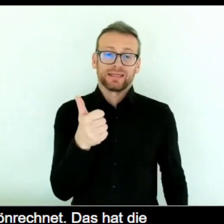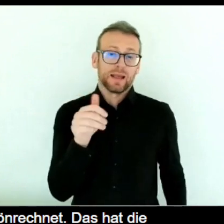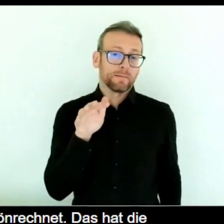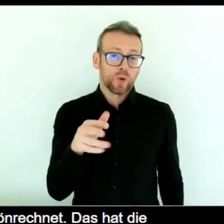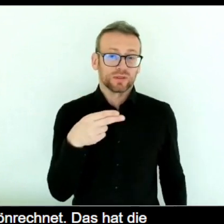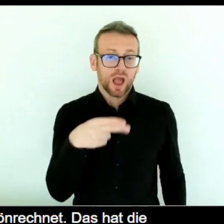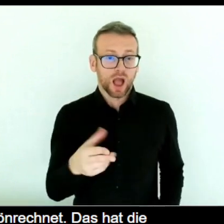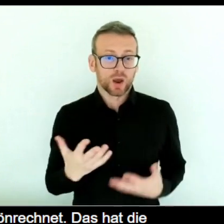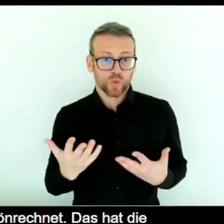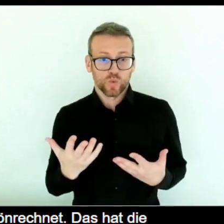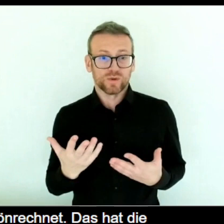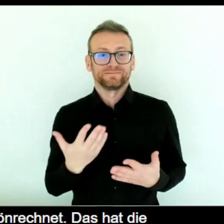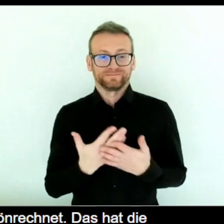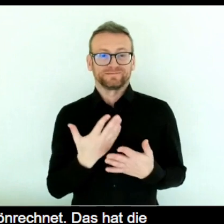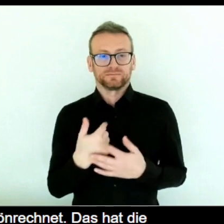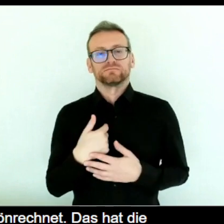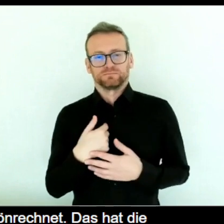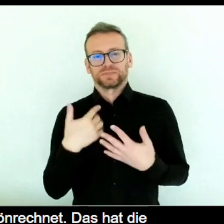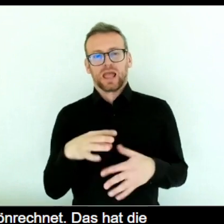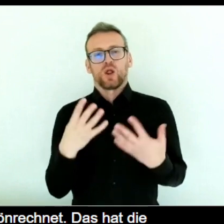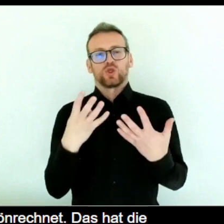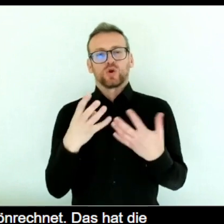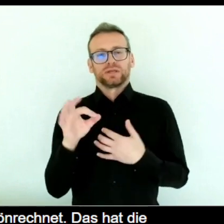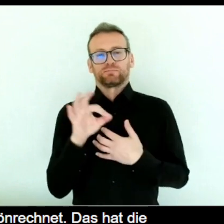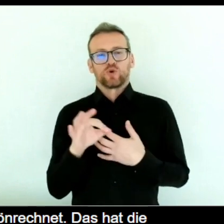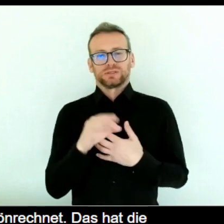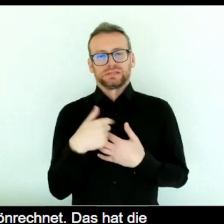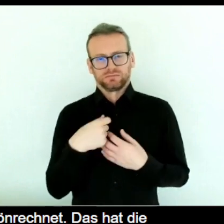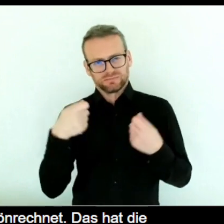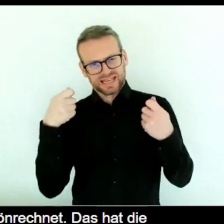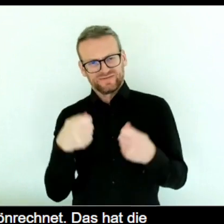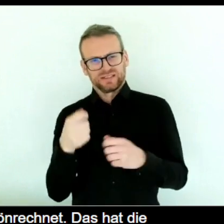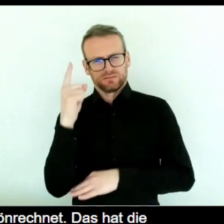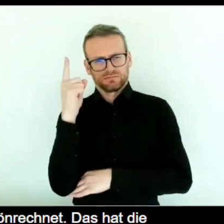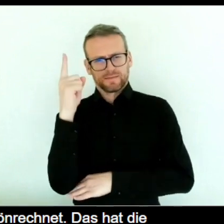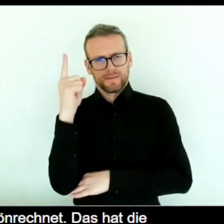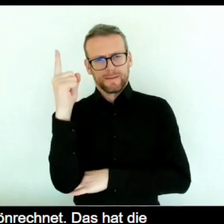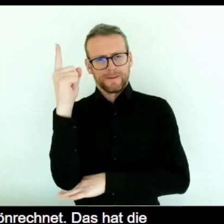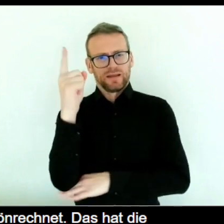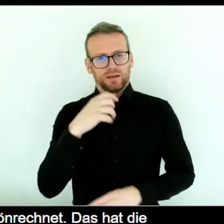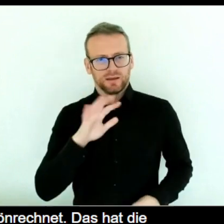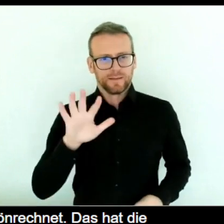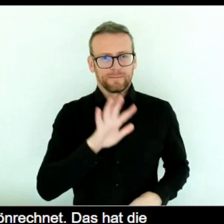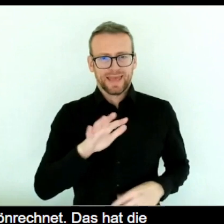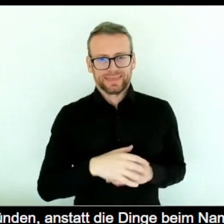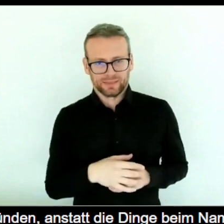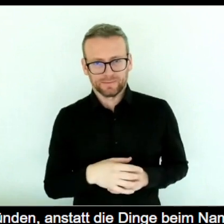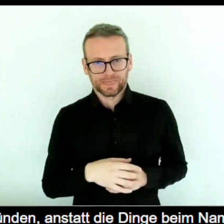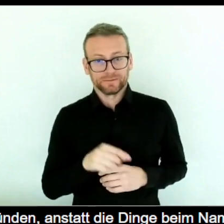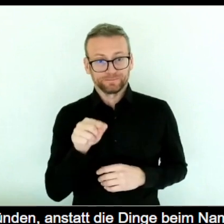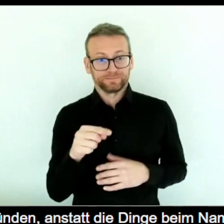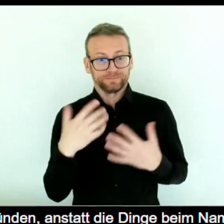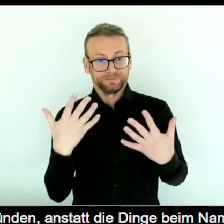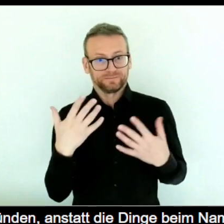gesetzliche Verpflichtung erfüllen, eine Bundesstraße abzudecken. Sondern eben im ländlichen Bereich, wo sie ansonsten sagen, mit 99 Prozent